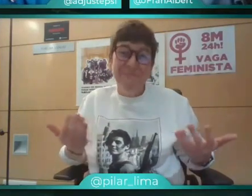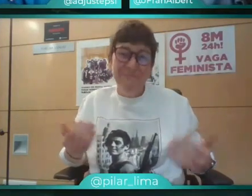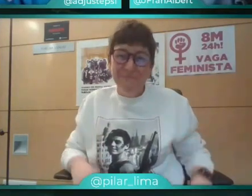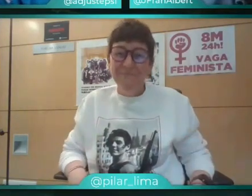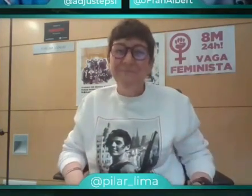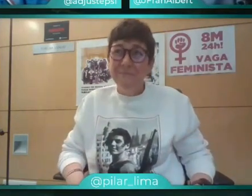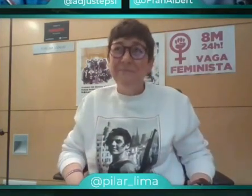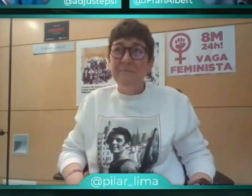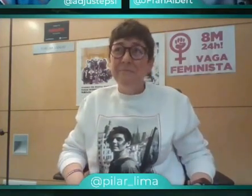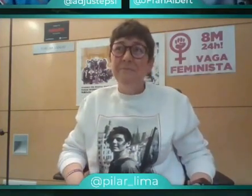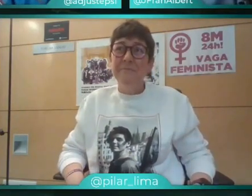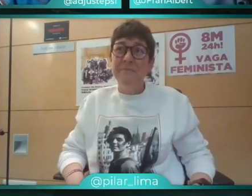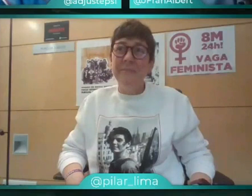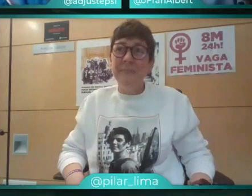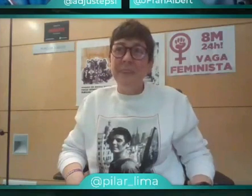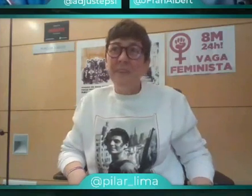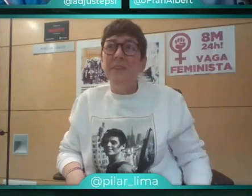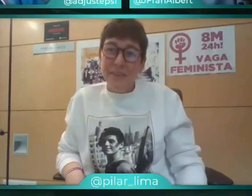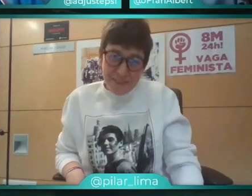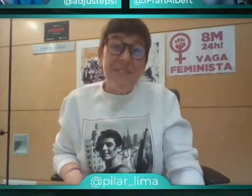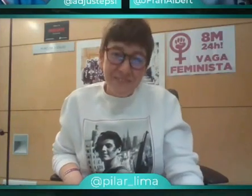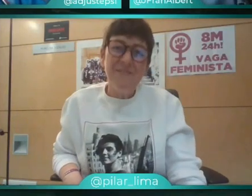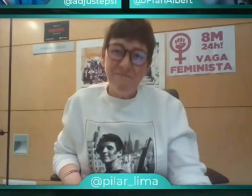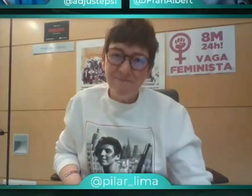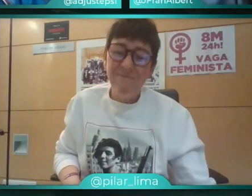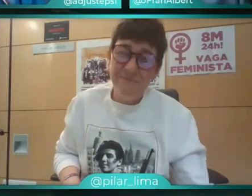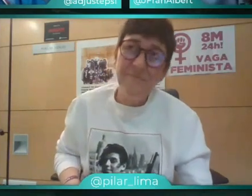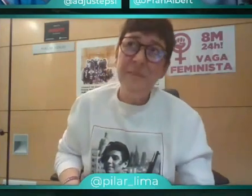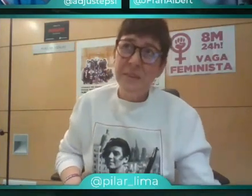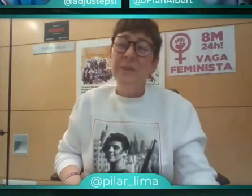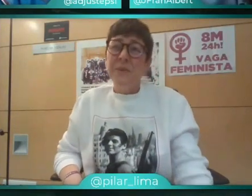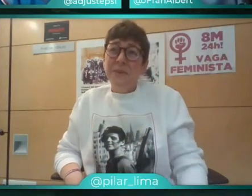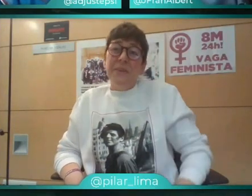saltarte que vas a ser molesto o molesta para para ellos